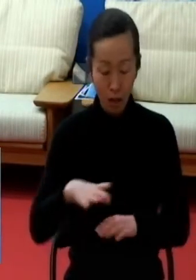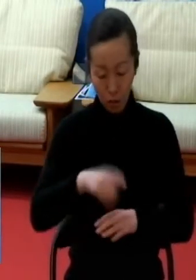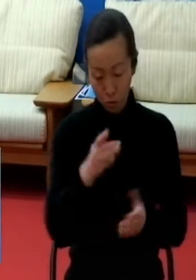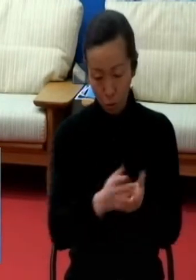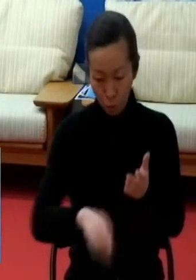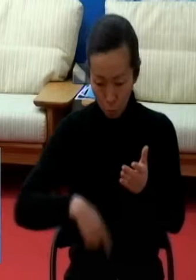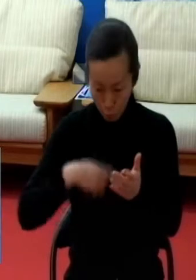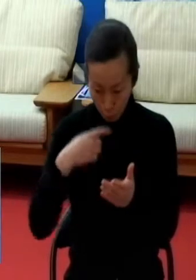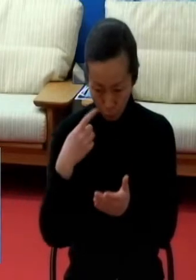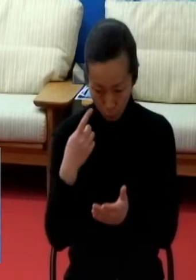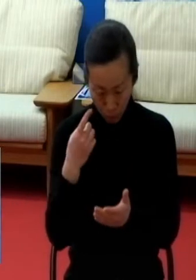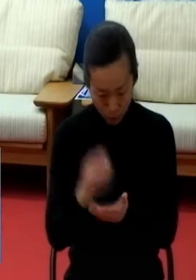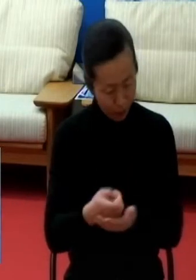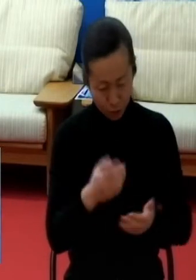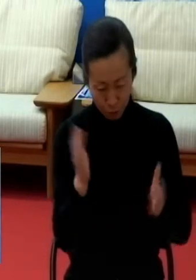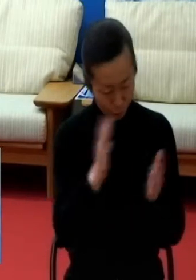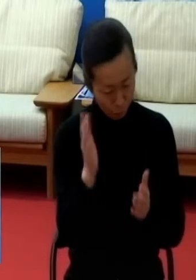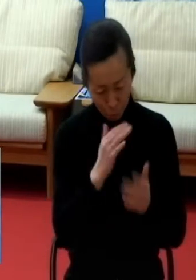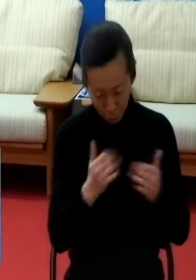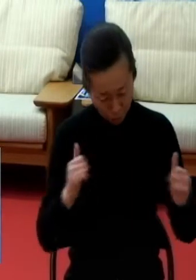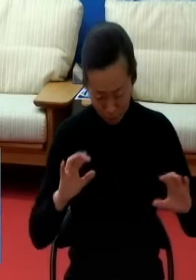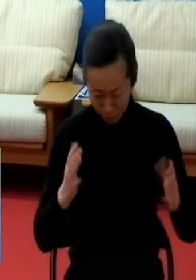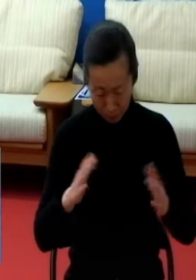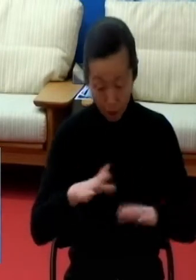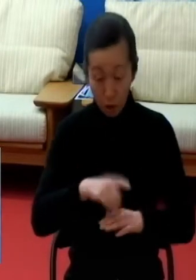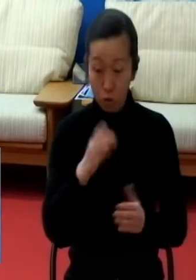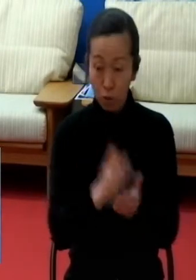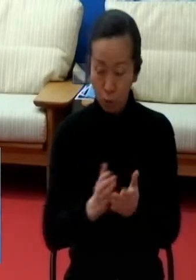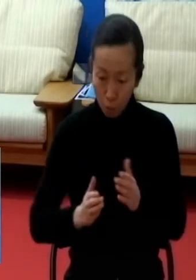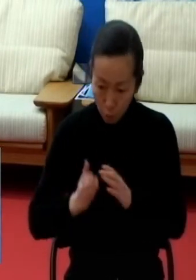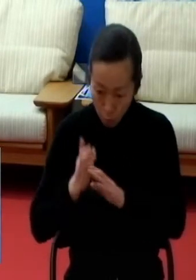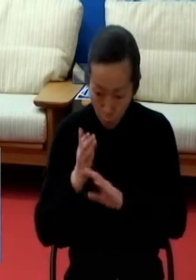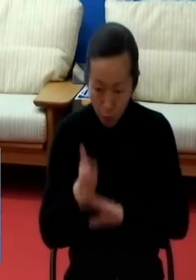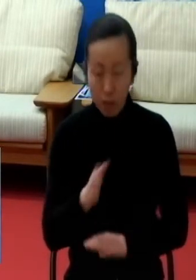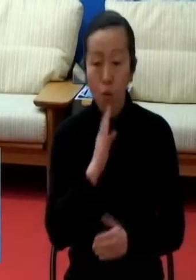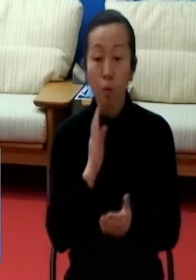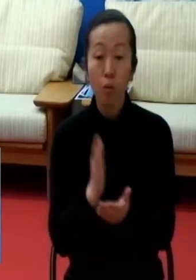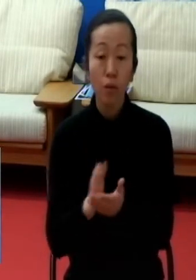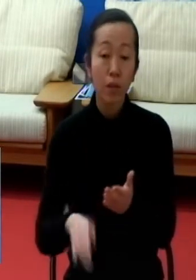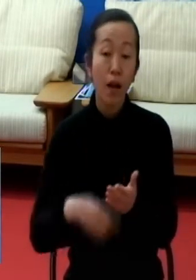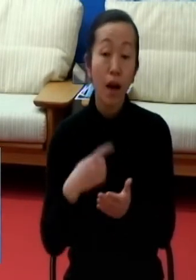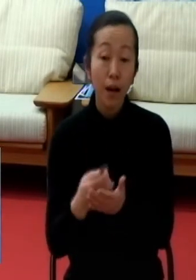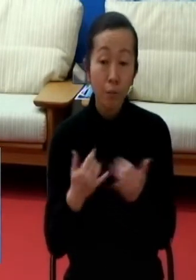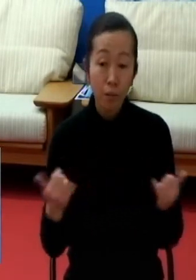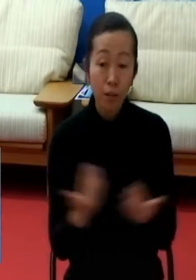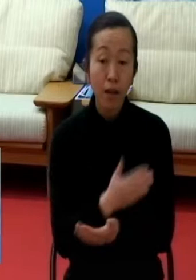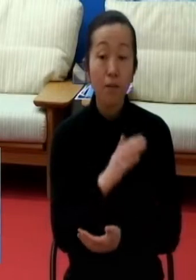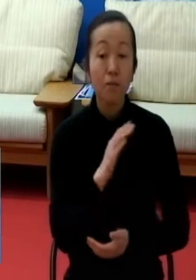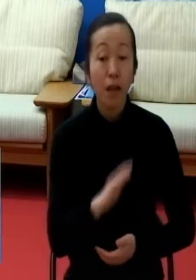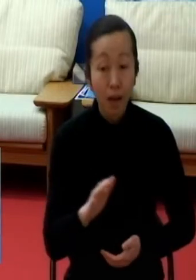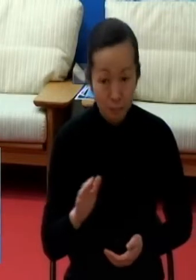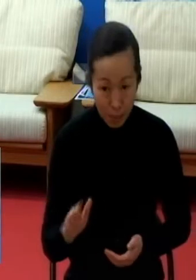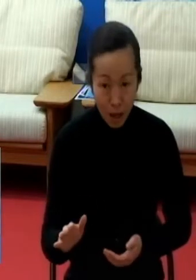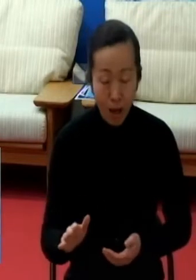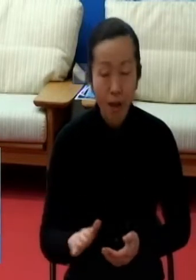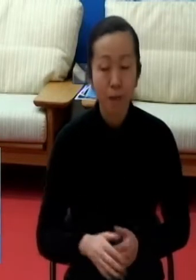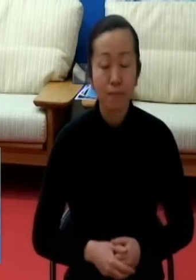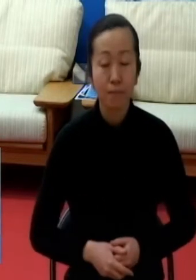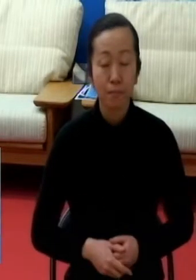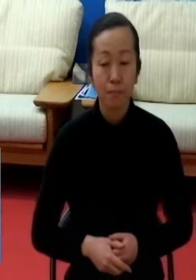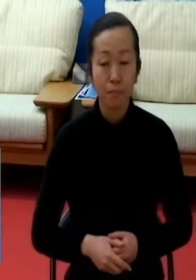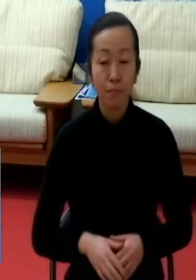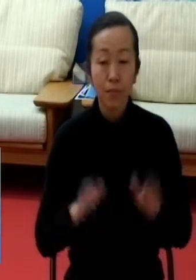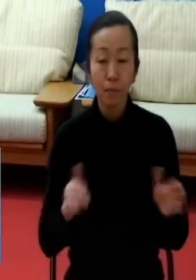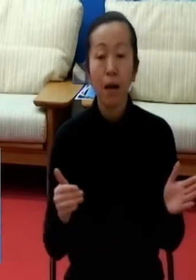論を乗り越えて本能の中に入れば、 예, 이때까지 내 능력으로 내 노력으로 안 됐던 고질적인 문제들이 회복되기